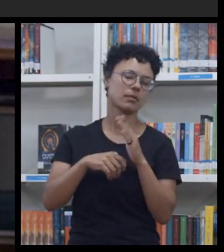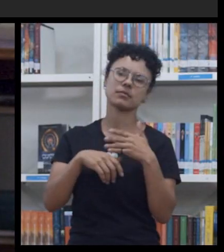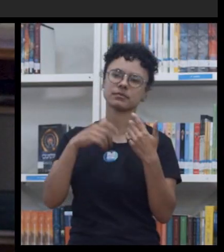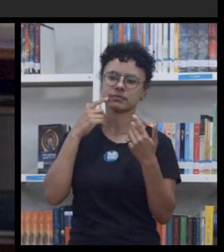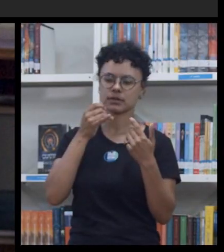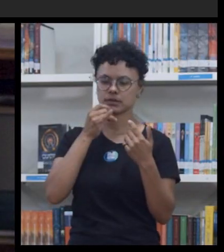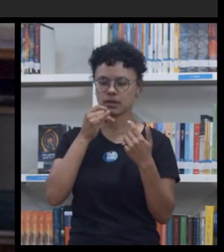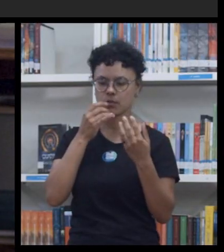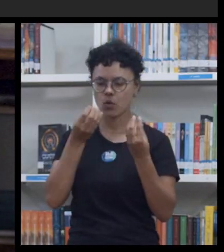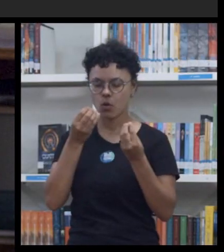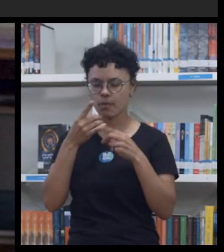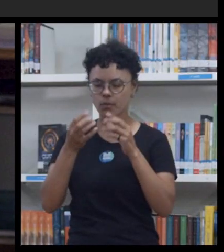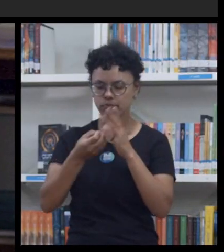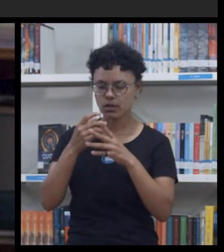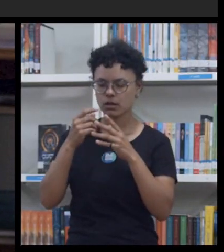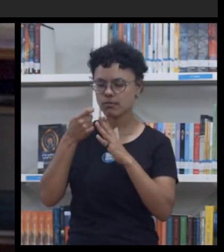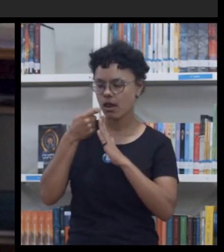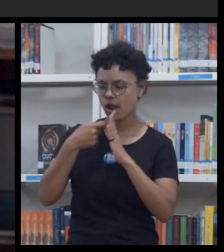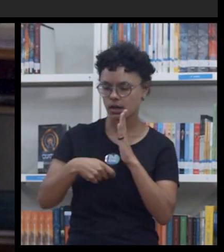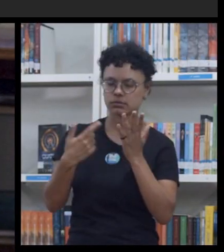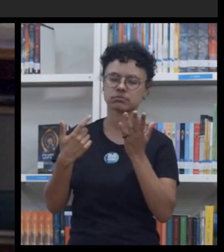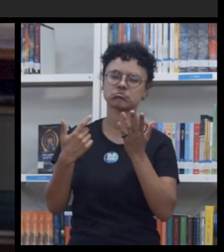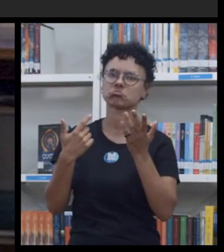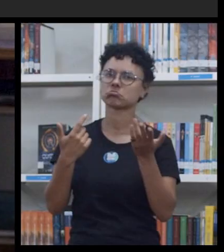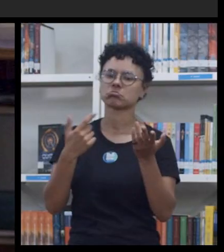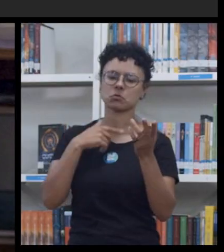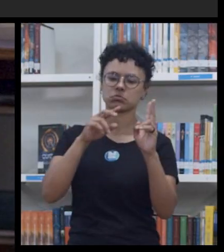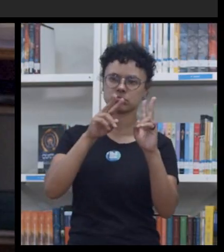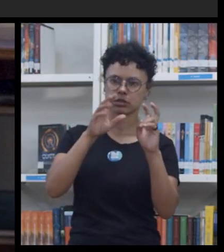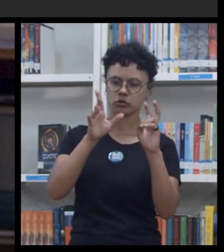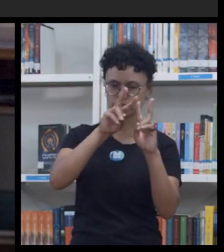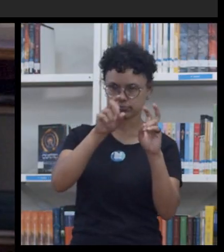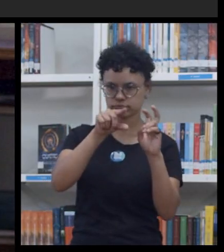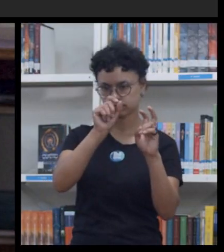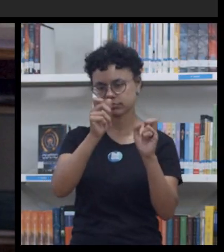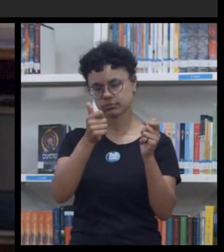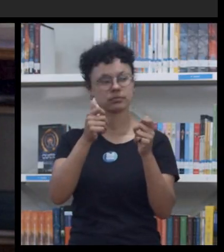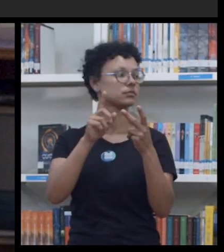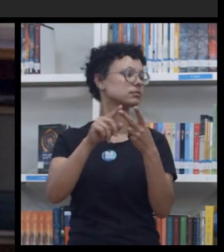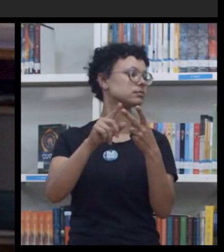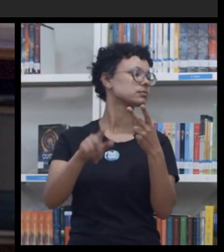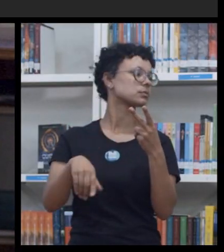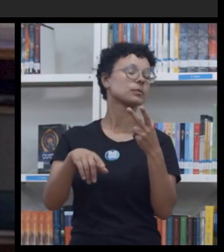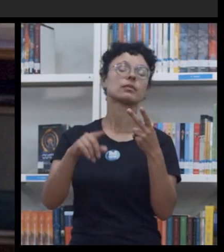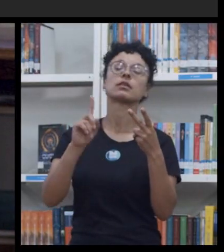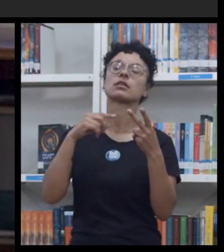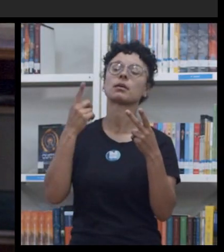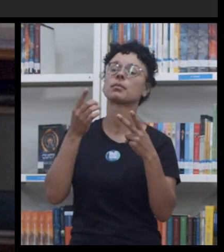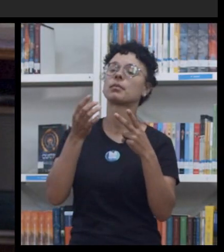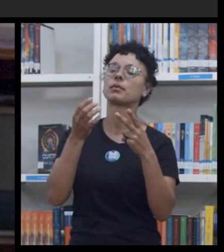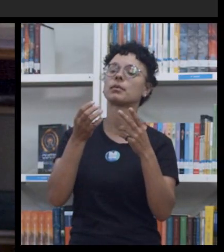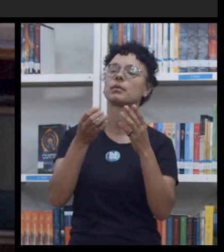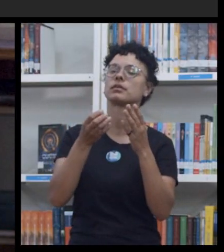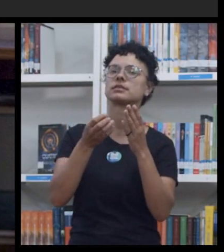Identificar como é que a gente faz esse desenvolvimento. A gente identifica o tema, que foi o que a gente fez aqui. Aí a gente faz a criação